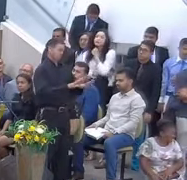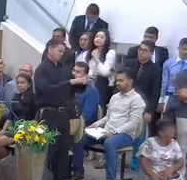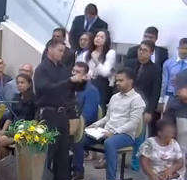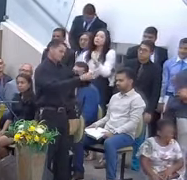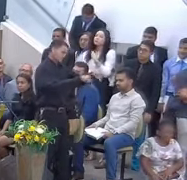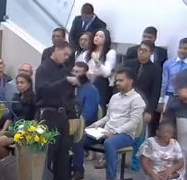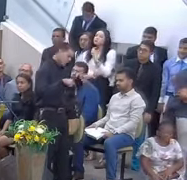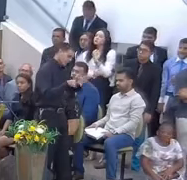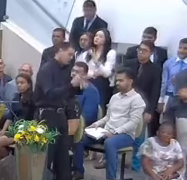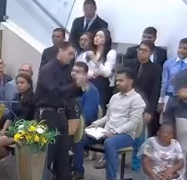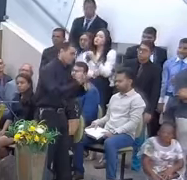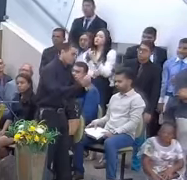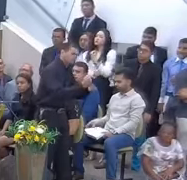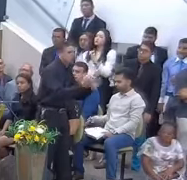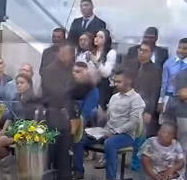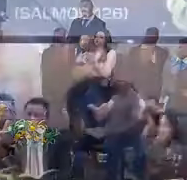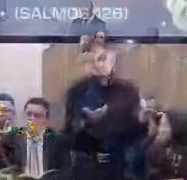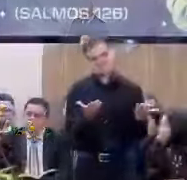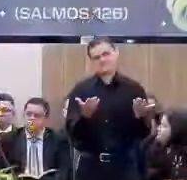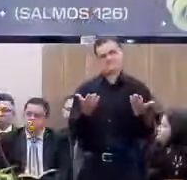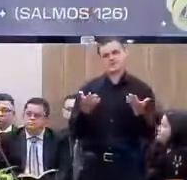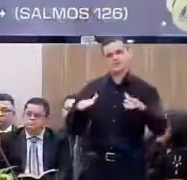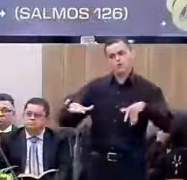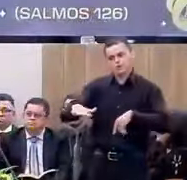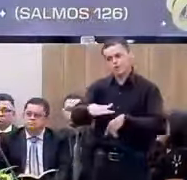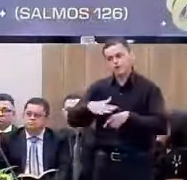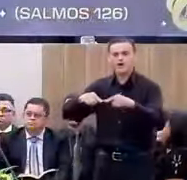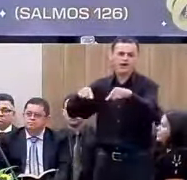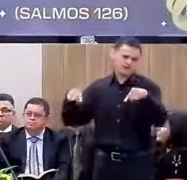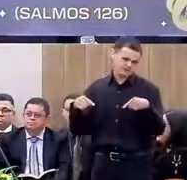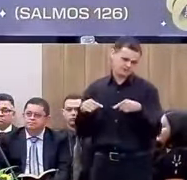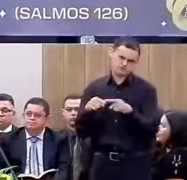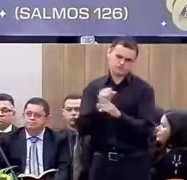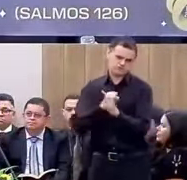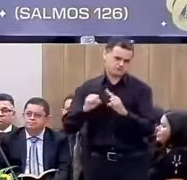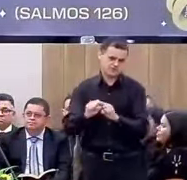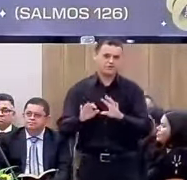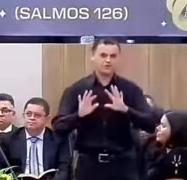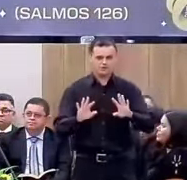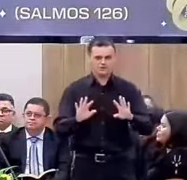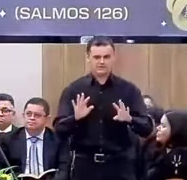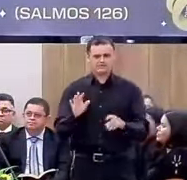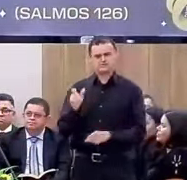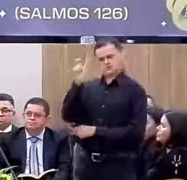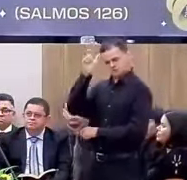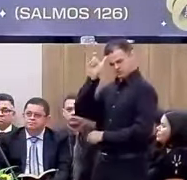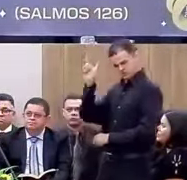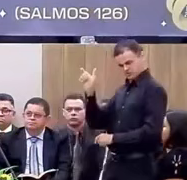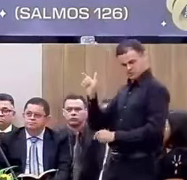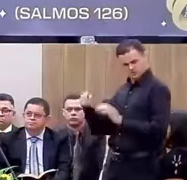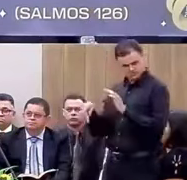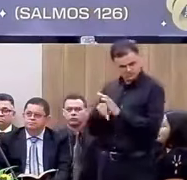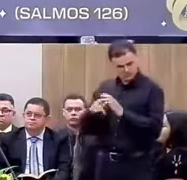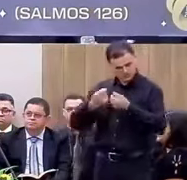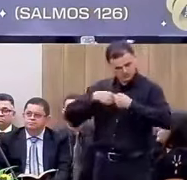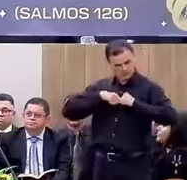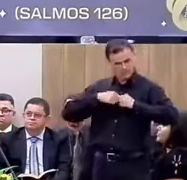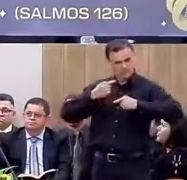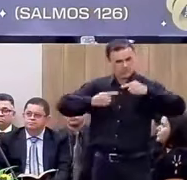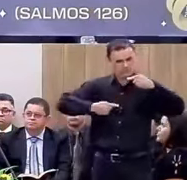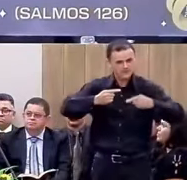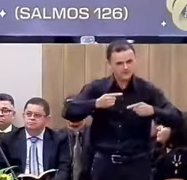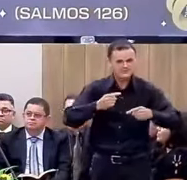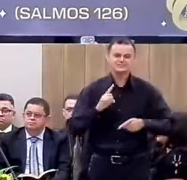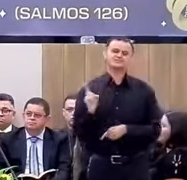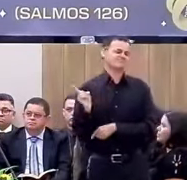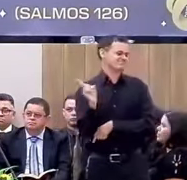a liberação da construção de um centro social. Agora, esta igreja, ela não vence diabo com poder de deputado. Esta igreja não